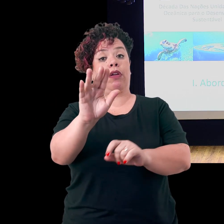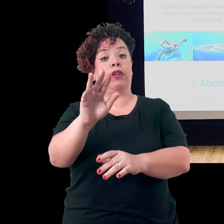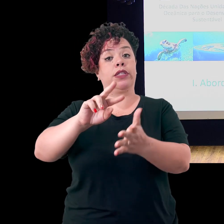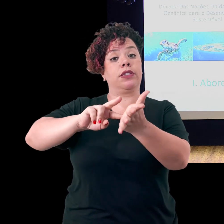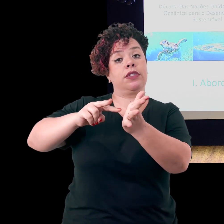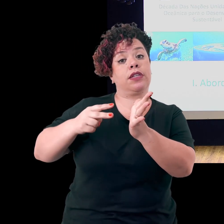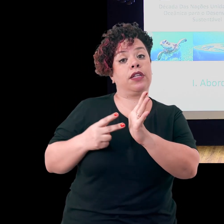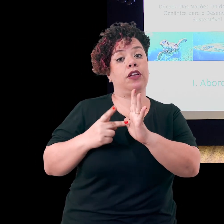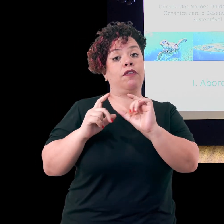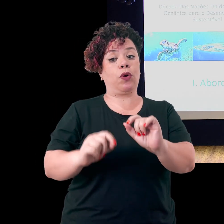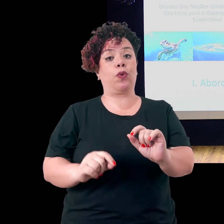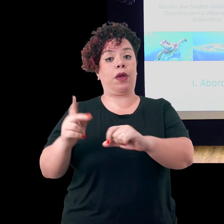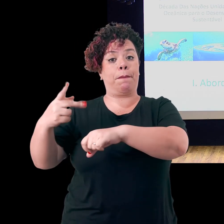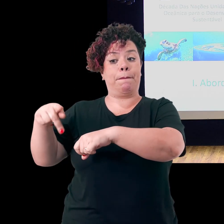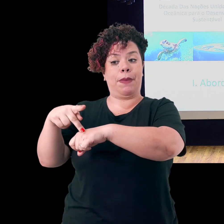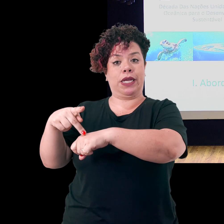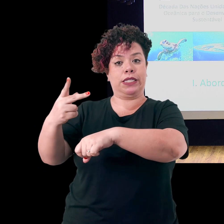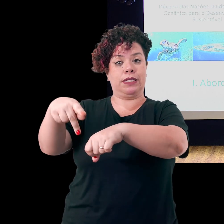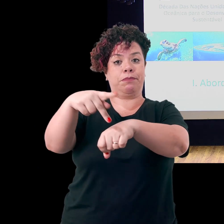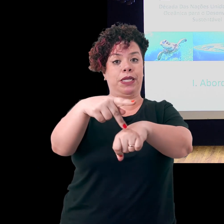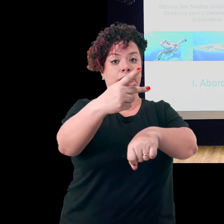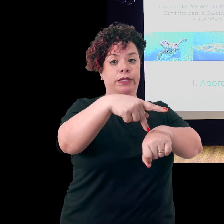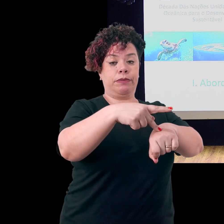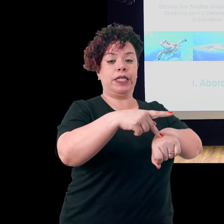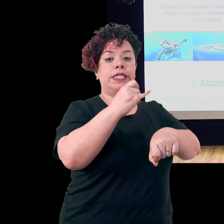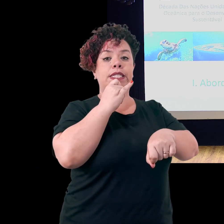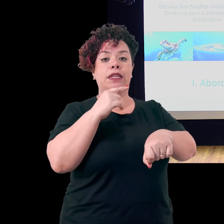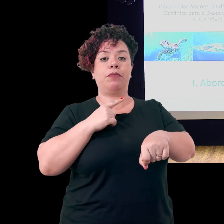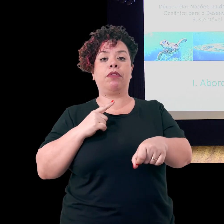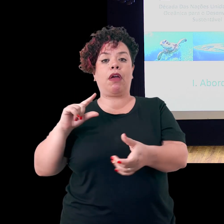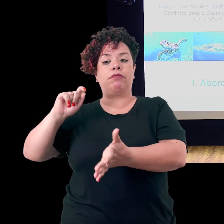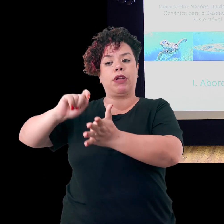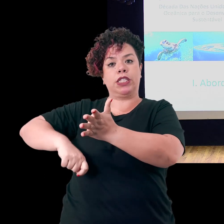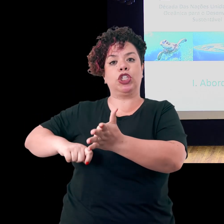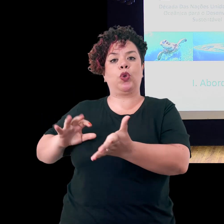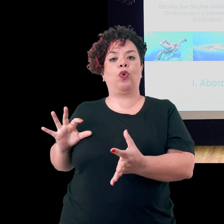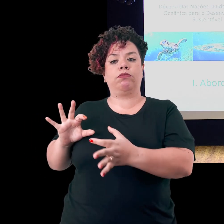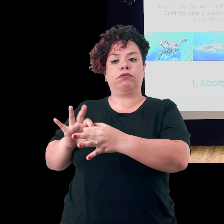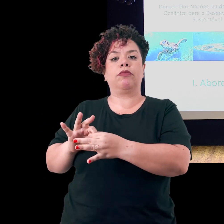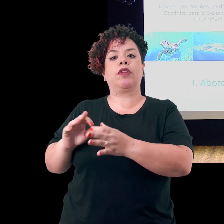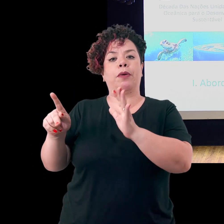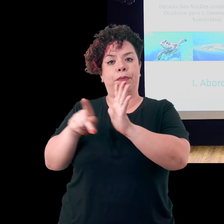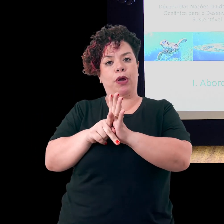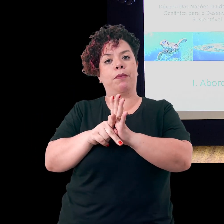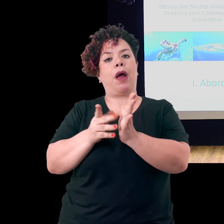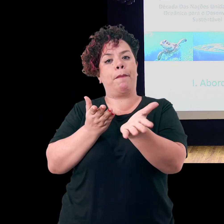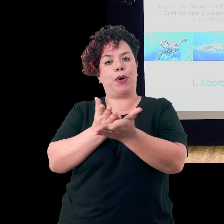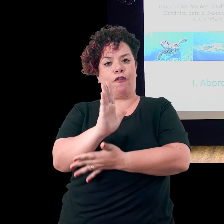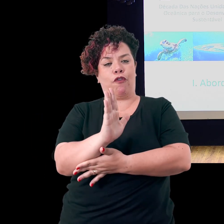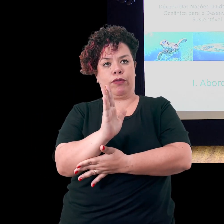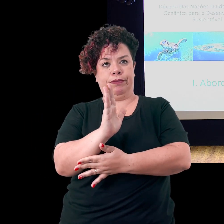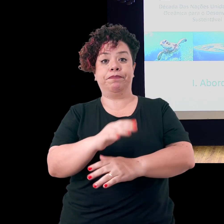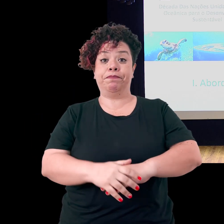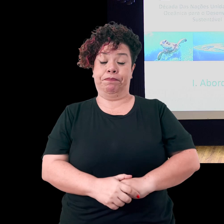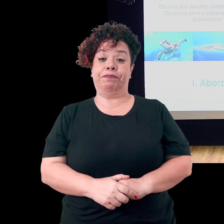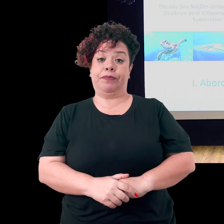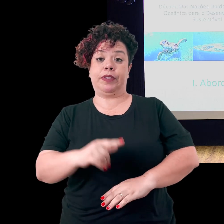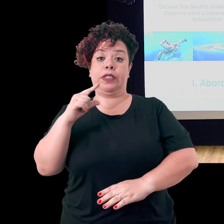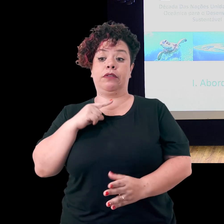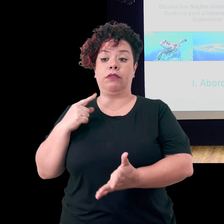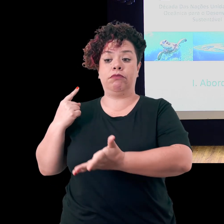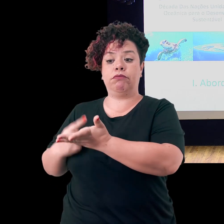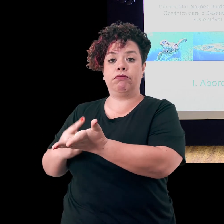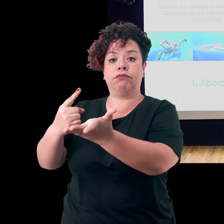Isso significa que os países, os Estados-membros das Nações Unidas, aprovaram isso. Ou seja, existe